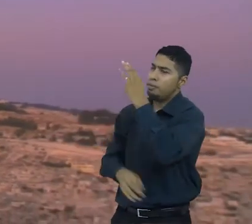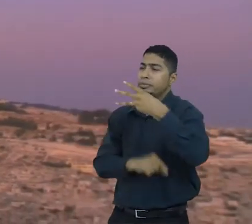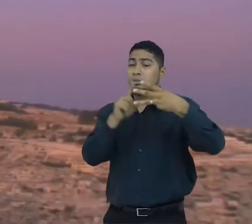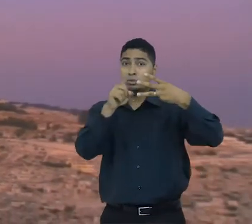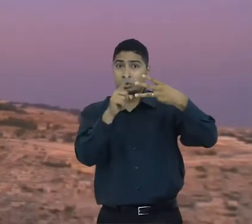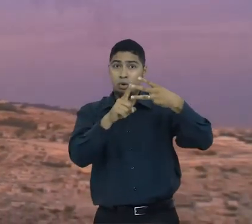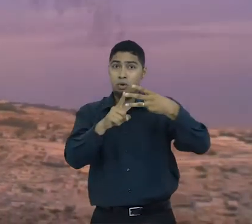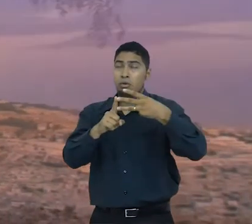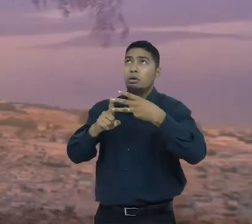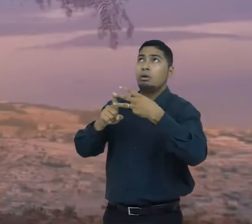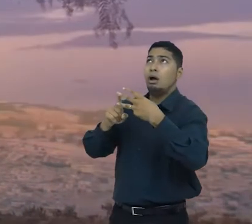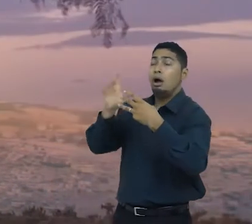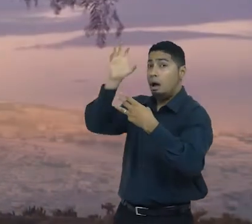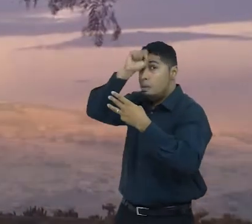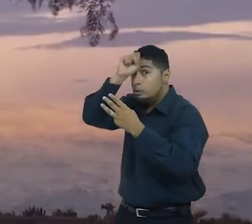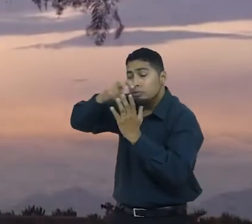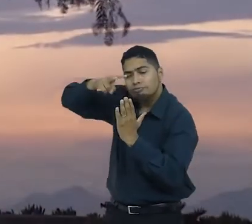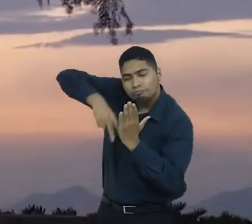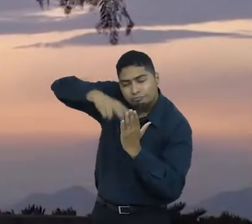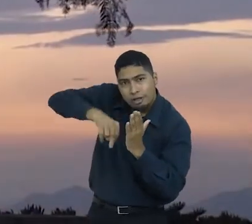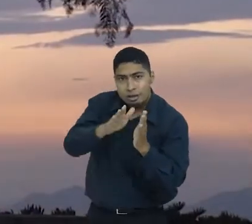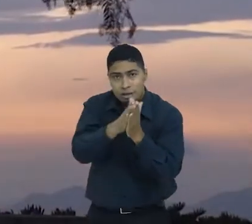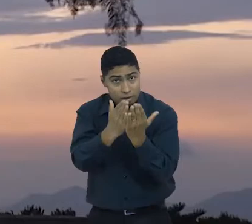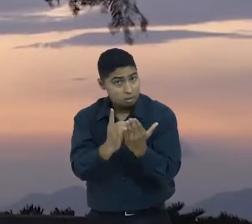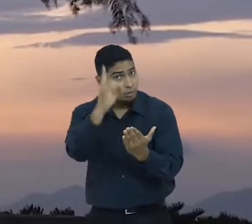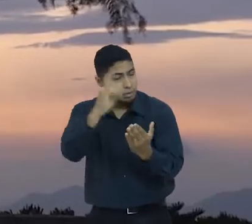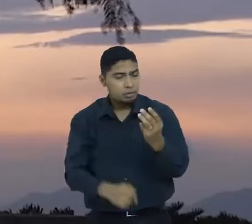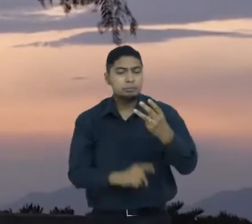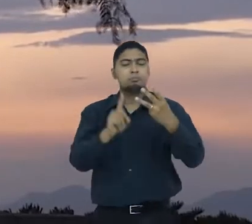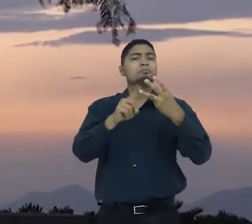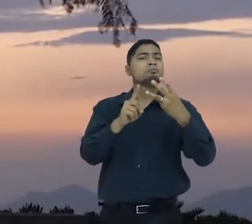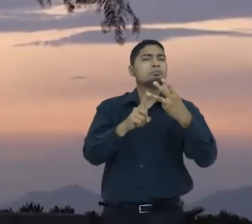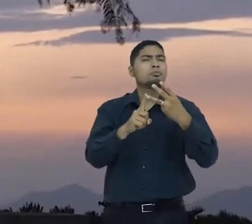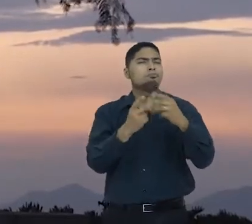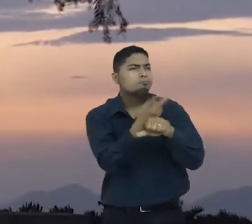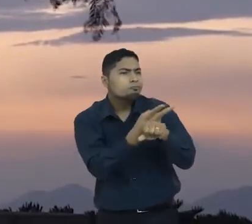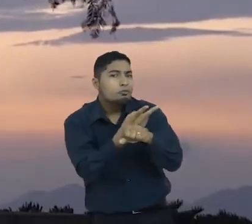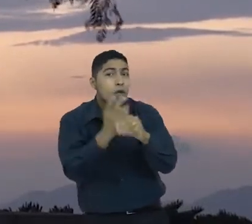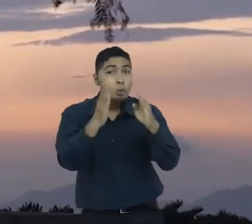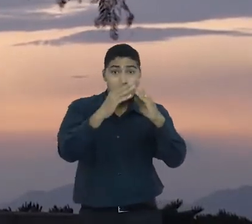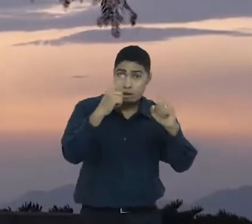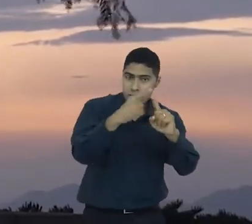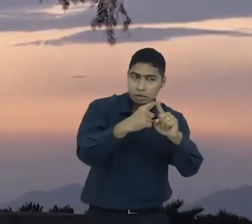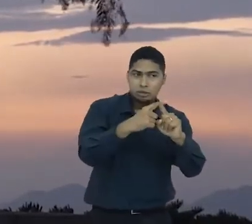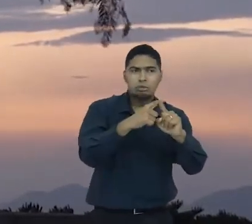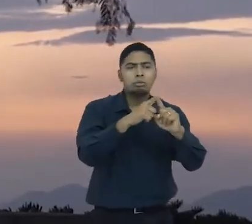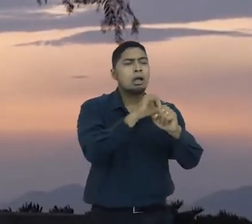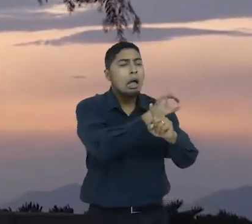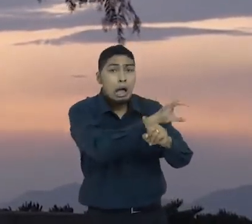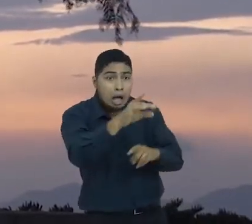Segunda, ouvi-lo por meio da leitura da Bíblia. E terceiro, encontrar uma igreja onde as pessoas amem a Deus e a